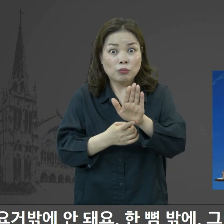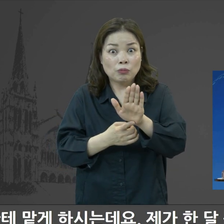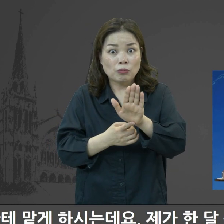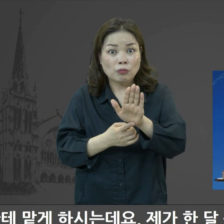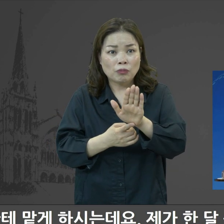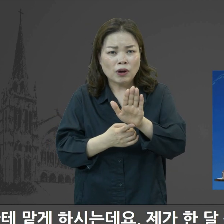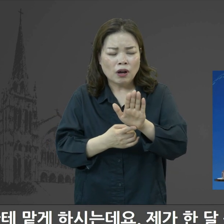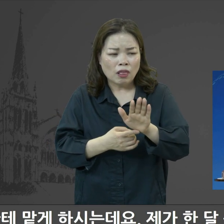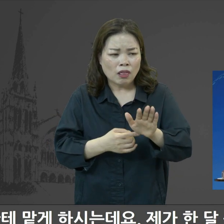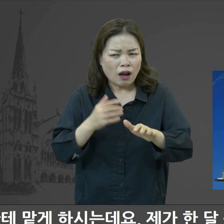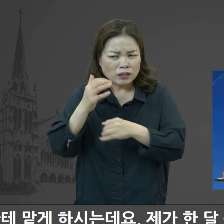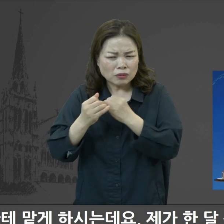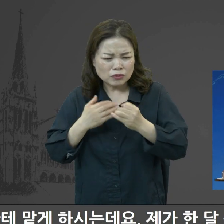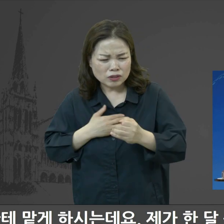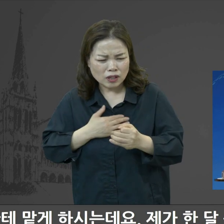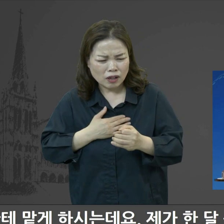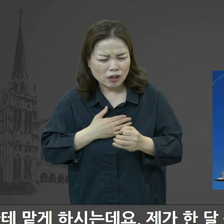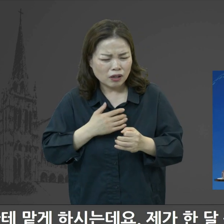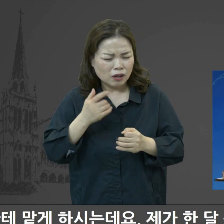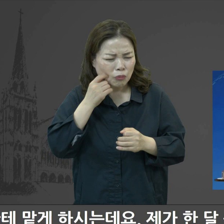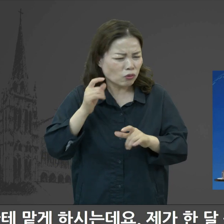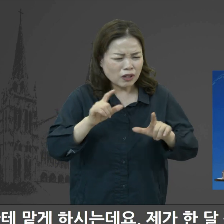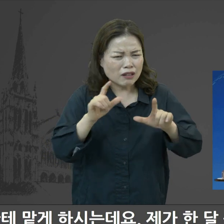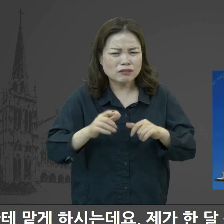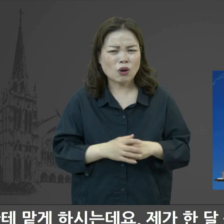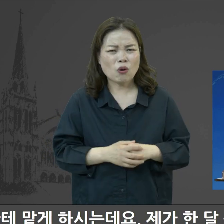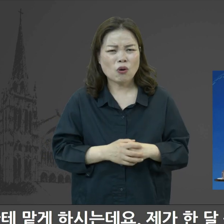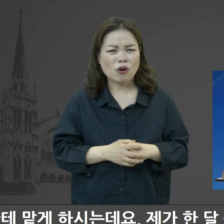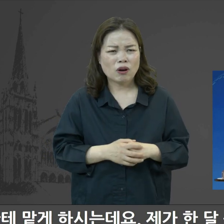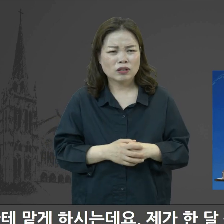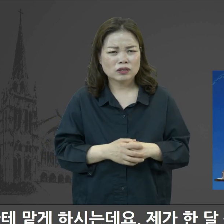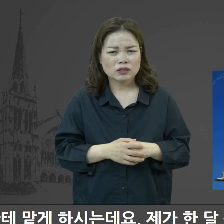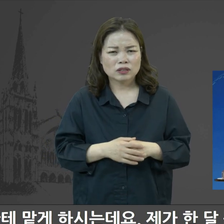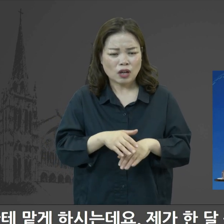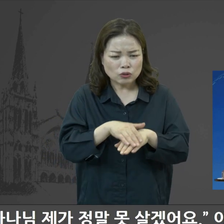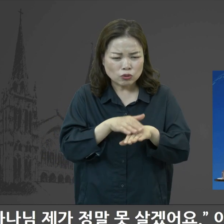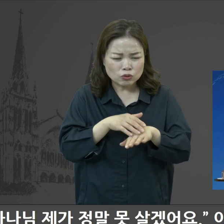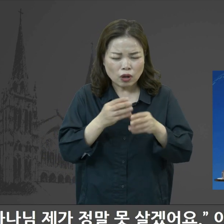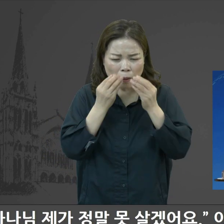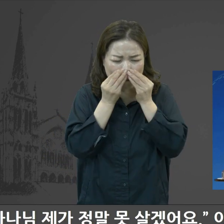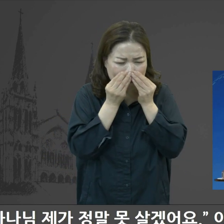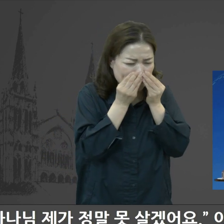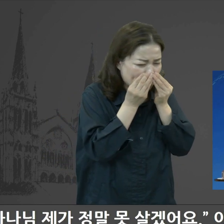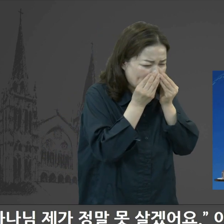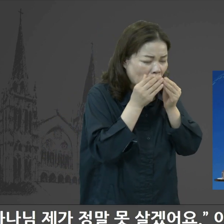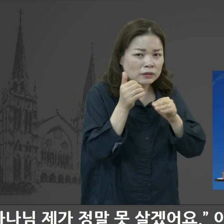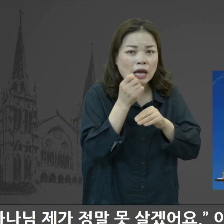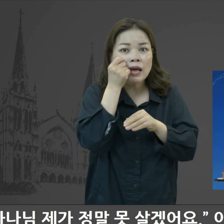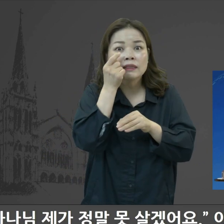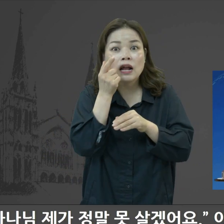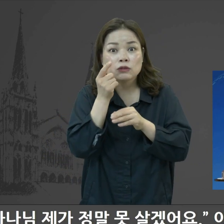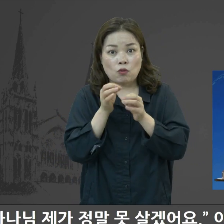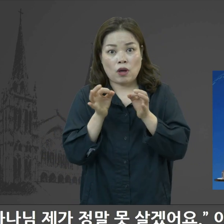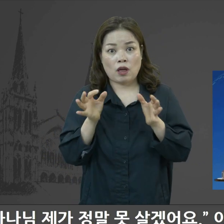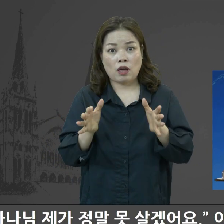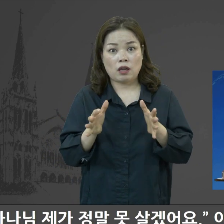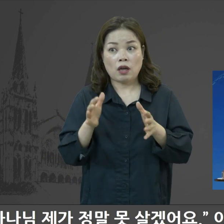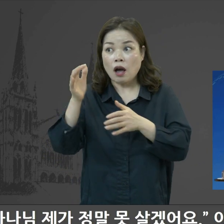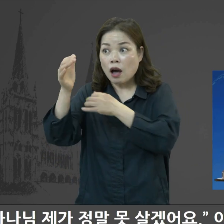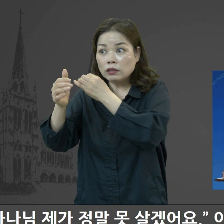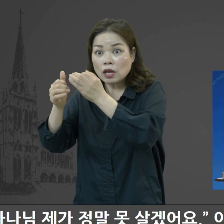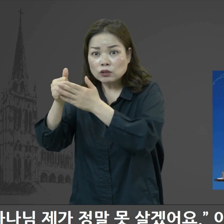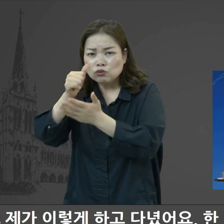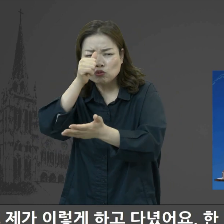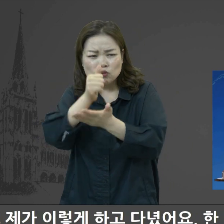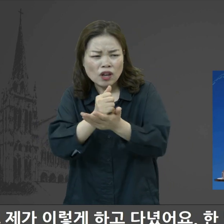정말 하나님 제가 정말 못 살겠어요 이러고 제가 손수건으로요 코를 막고 제가 이렇게 하고 다녔어요. 한 달 동안을. 하나님께서